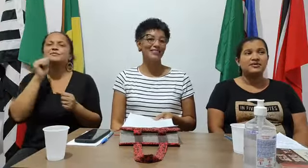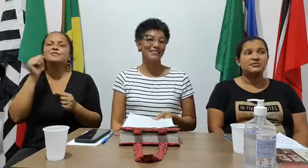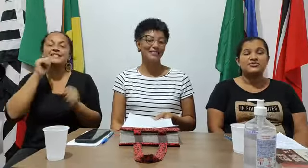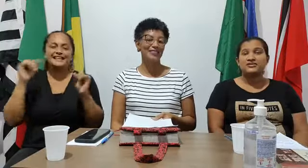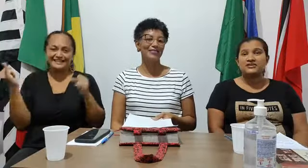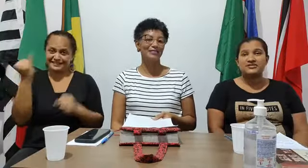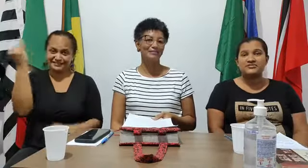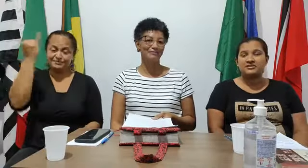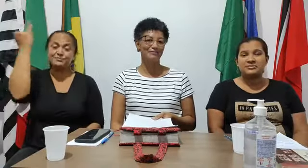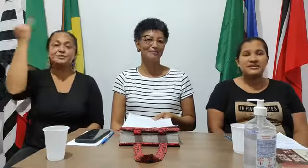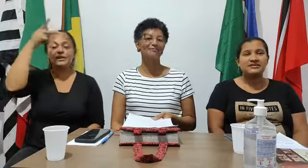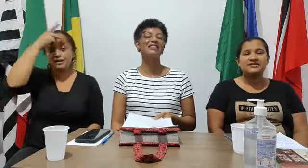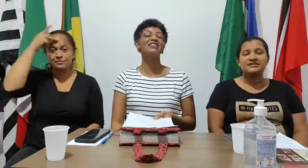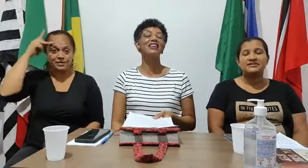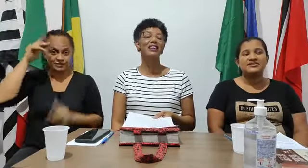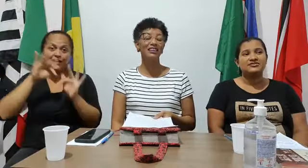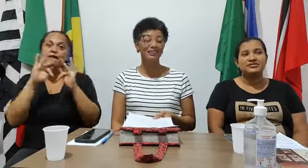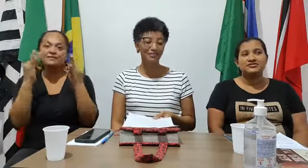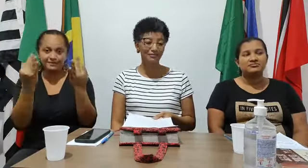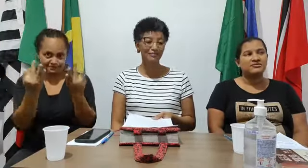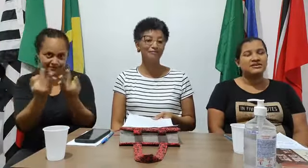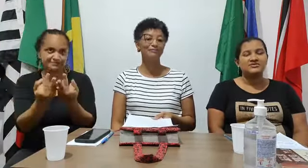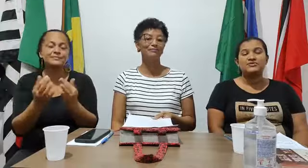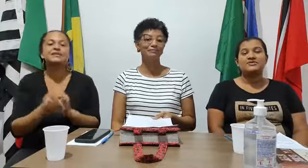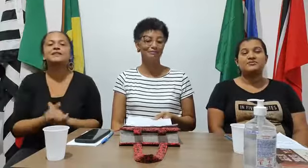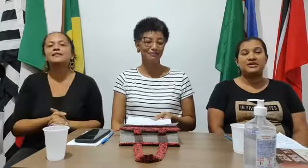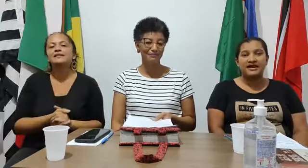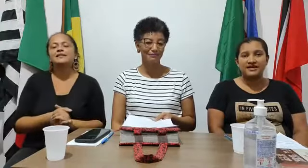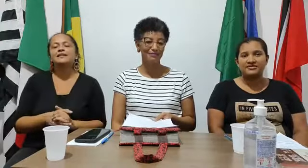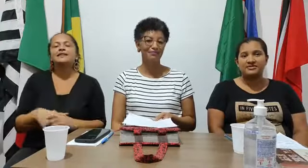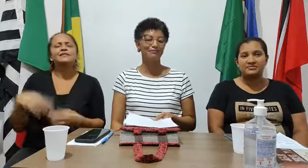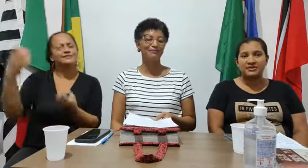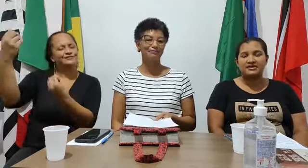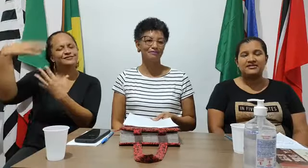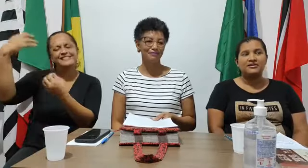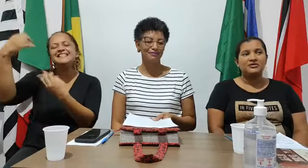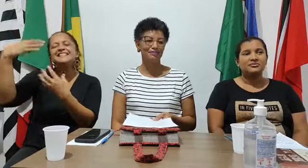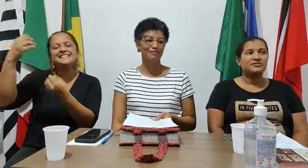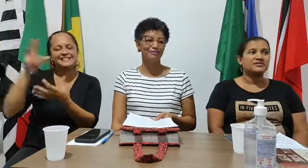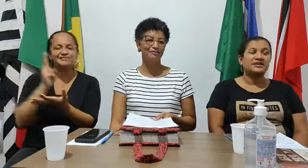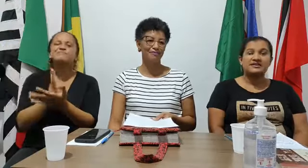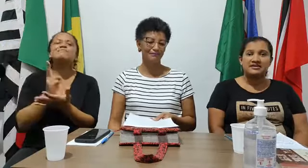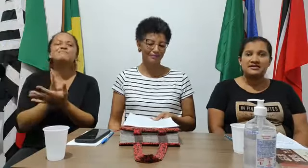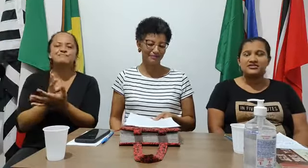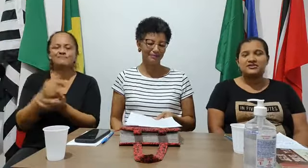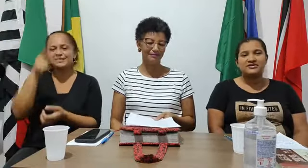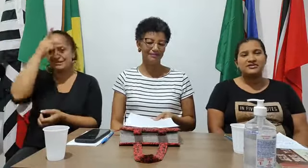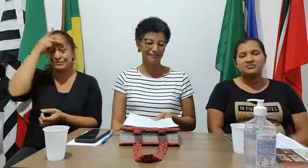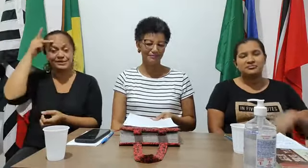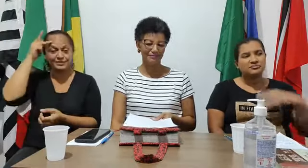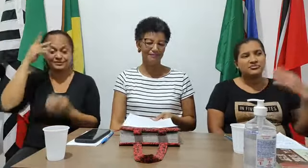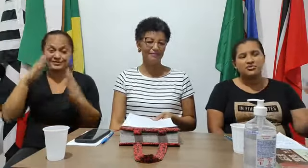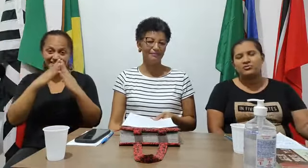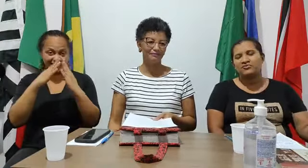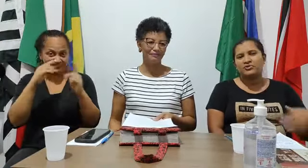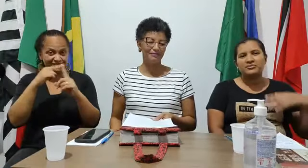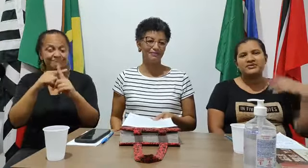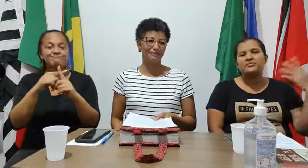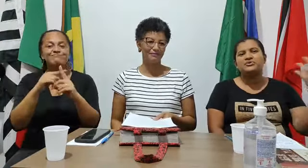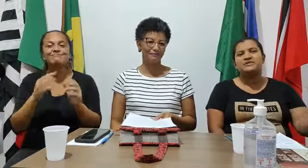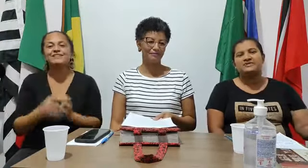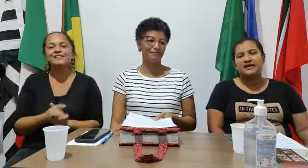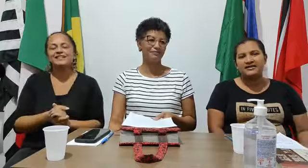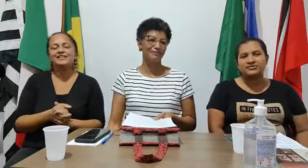Né? Pessoas da nossa família que nos inspiraram também. Pessoas da igreja que de alguma